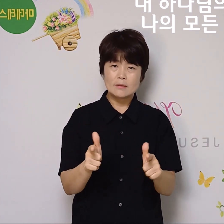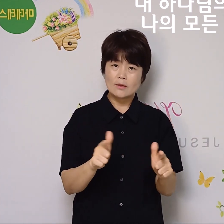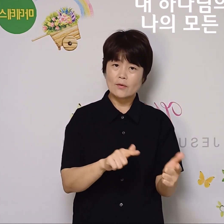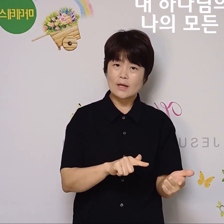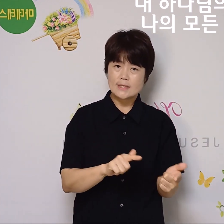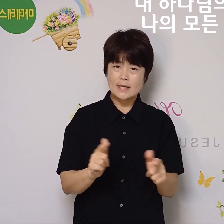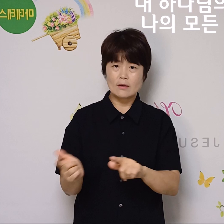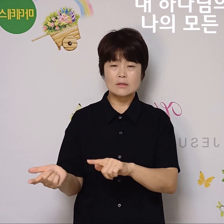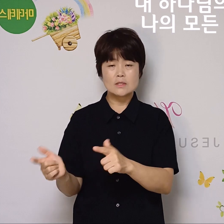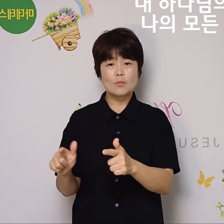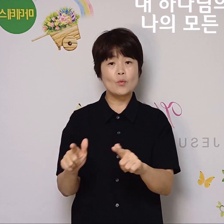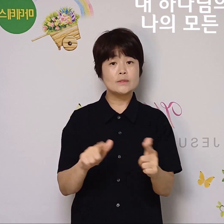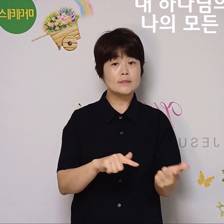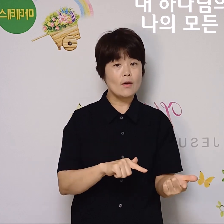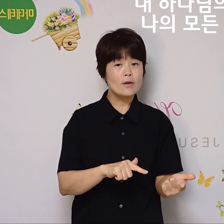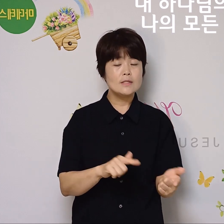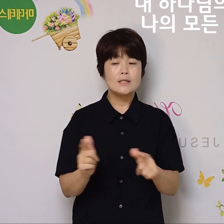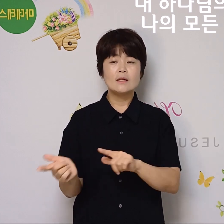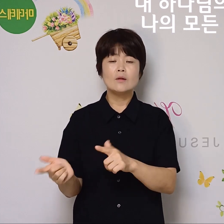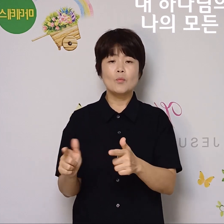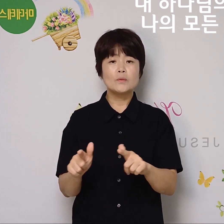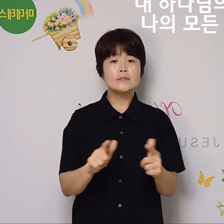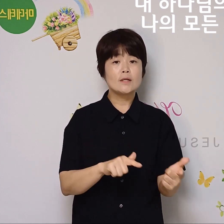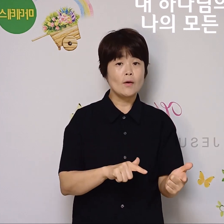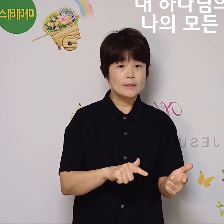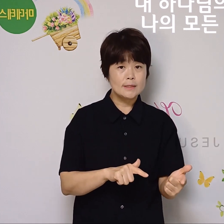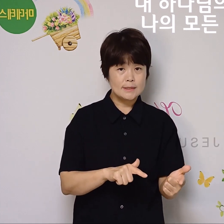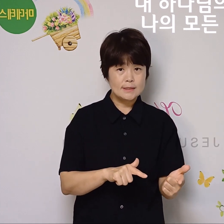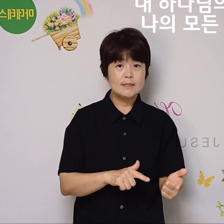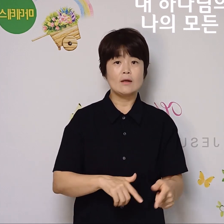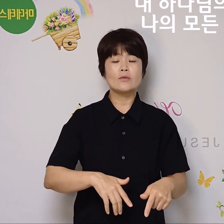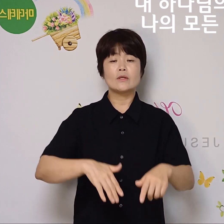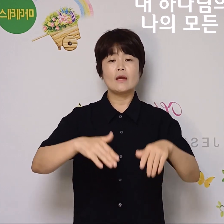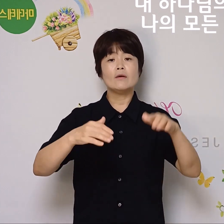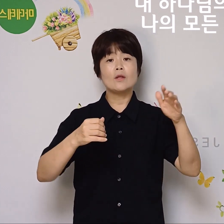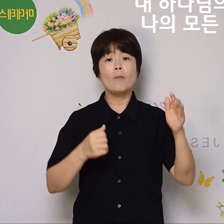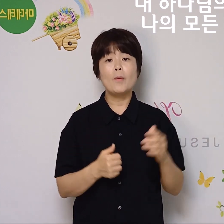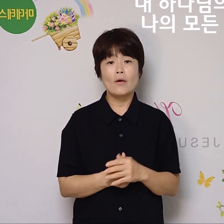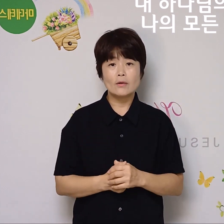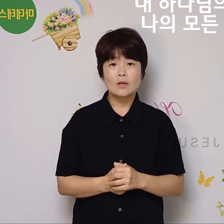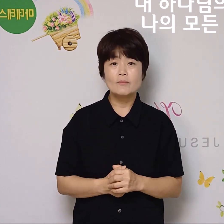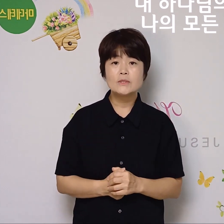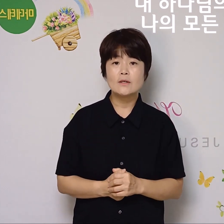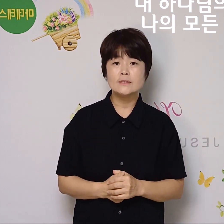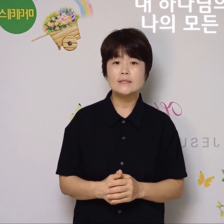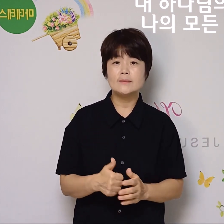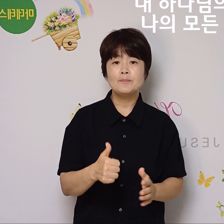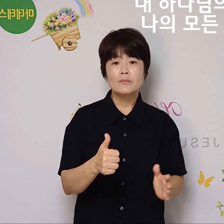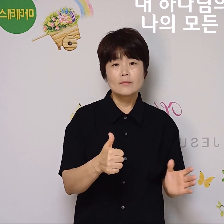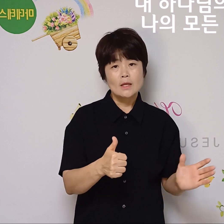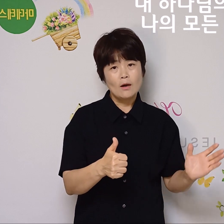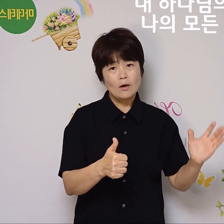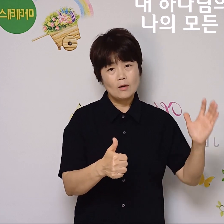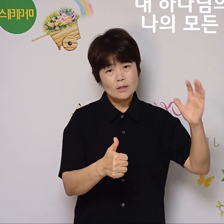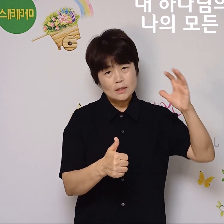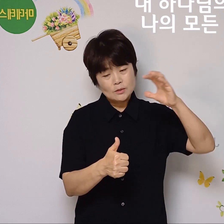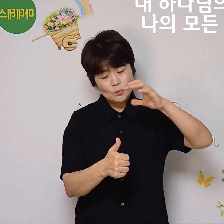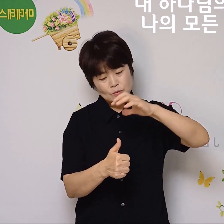여러 가지예요. 그래서 모든 것들을 어떻게 해요? 덮어요. 덮는 거는 손으로